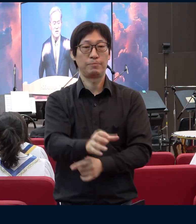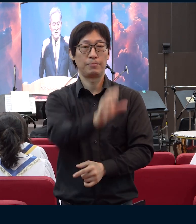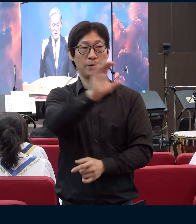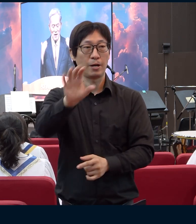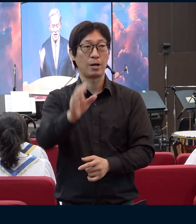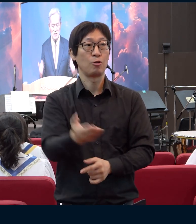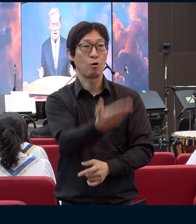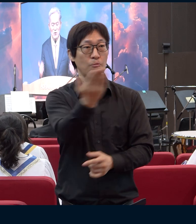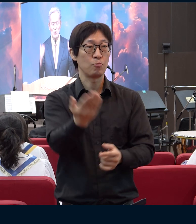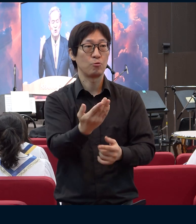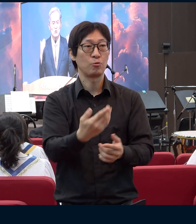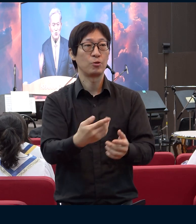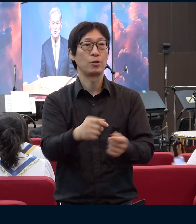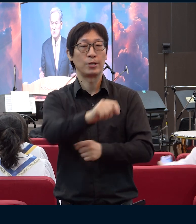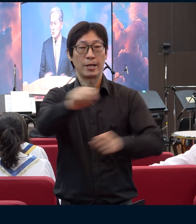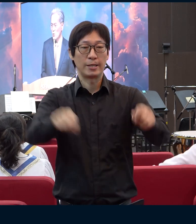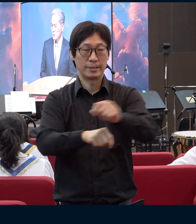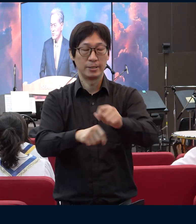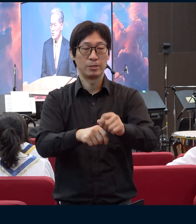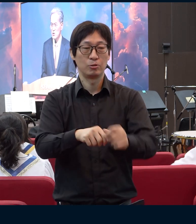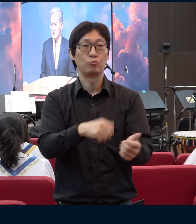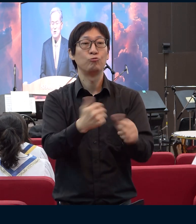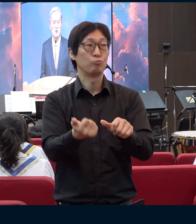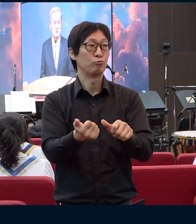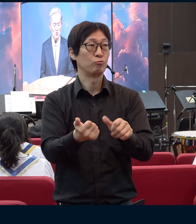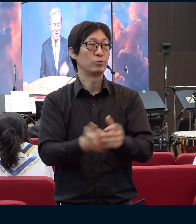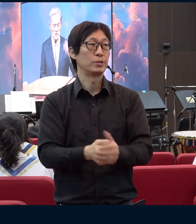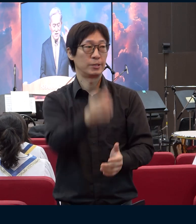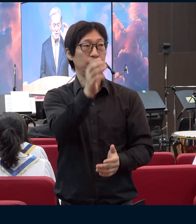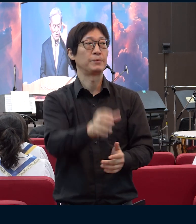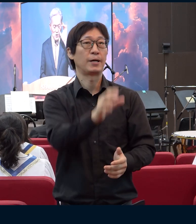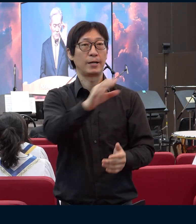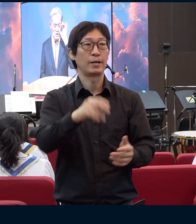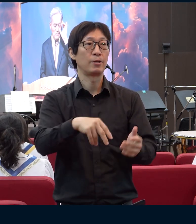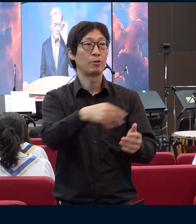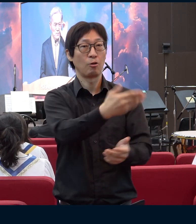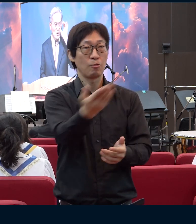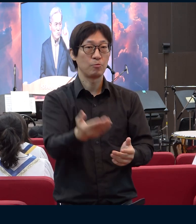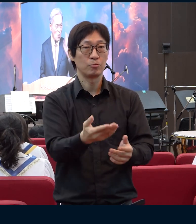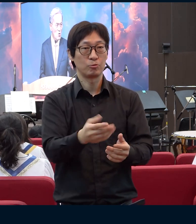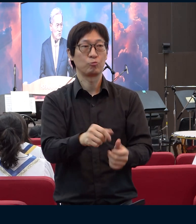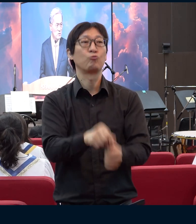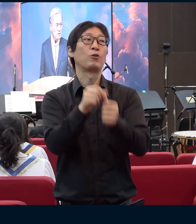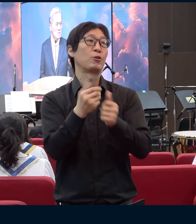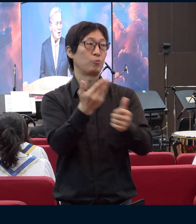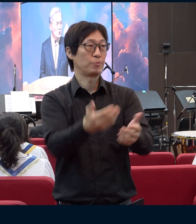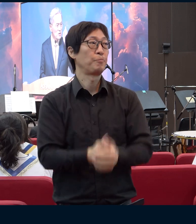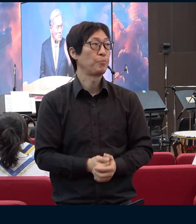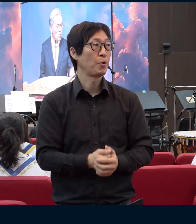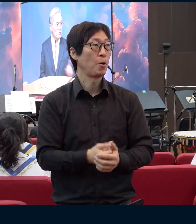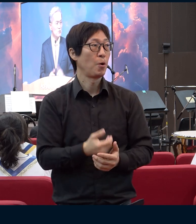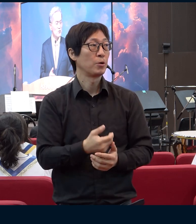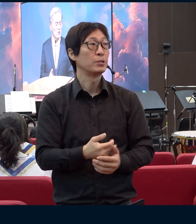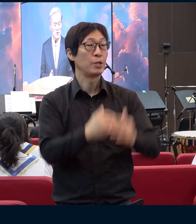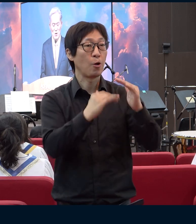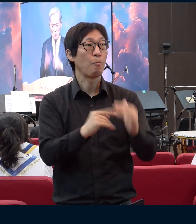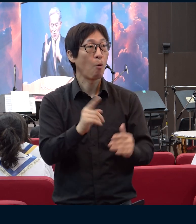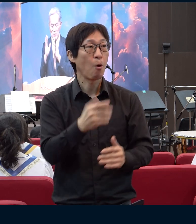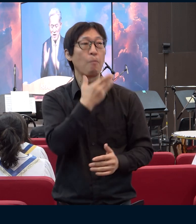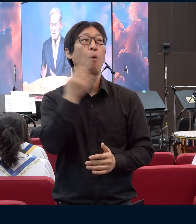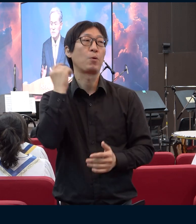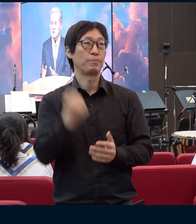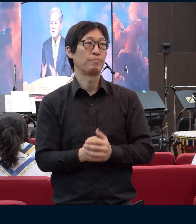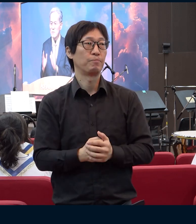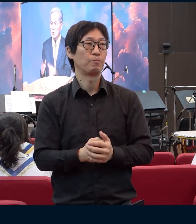우리 죄를 대신하여 죽으심으로 우리를 구원하신 것입니다. 복음은 바로 이게 복음이고요.